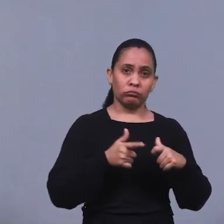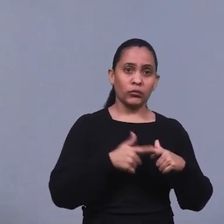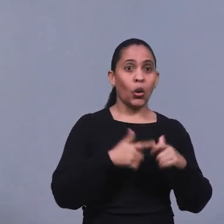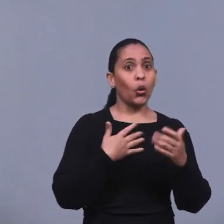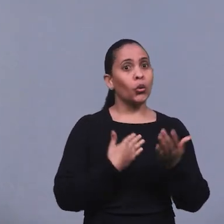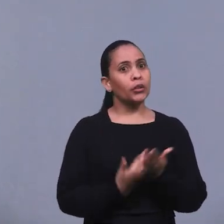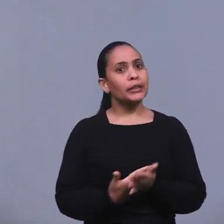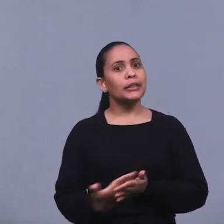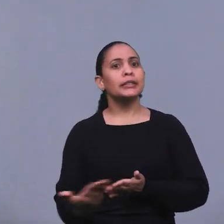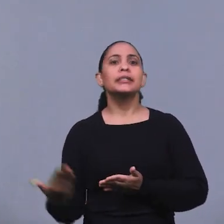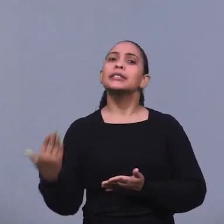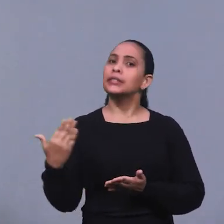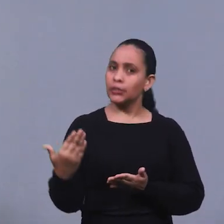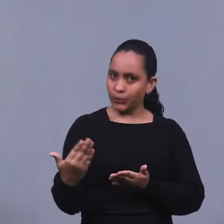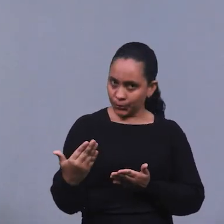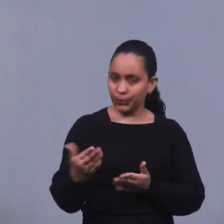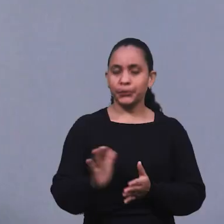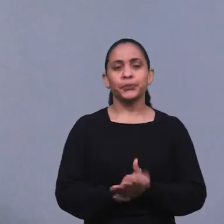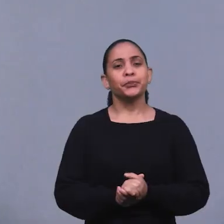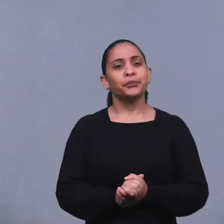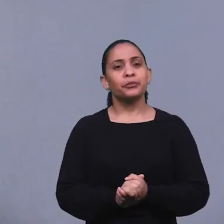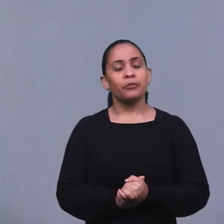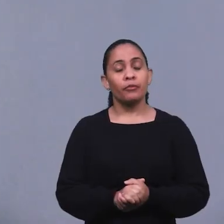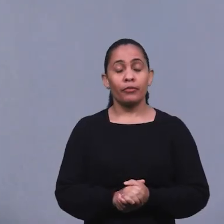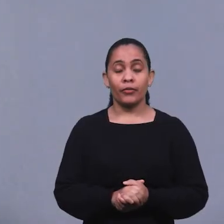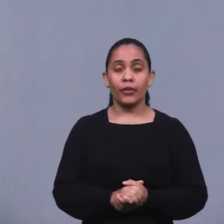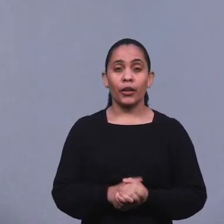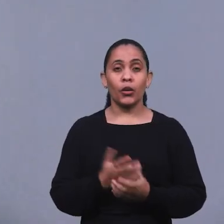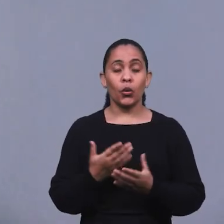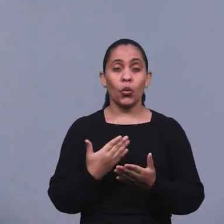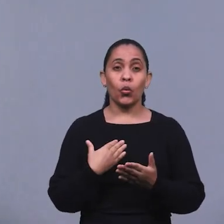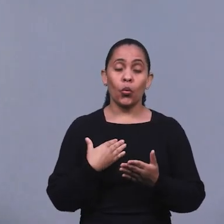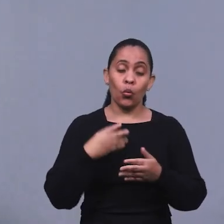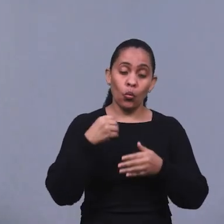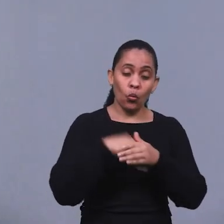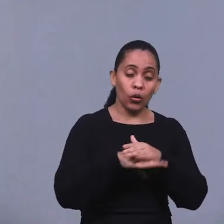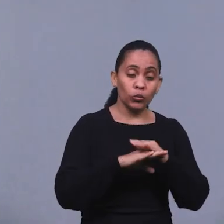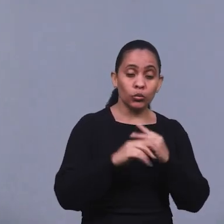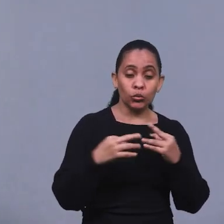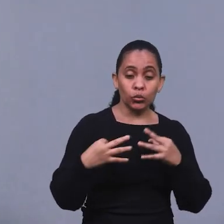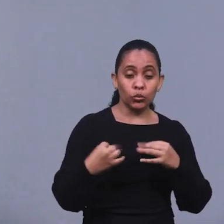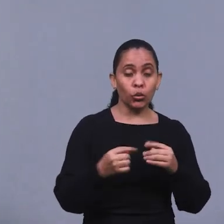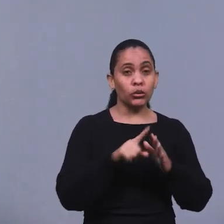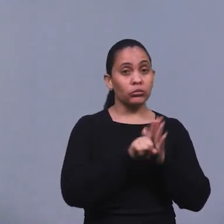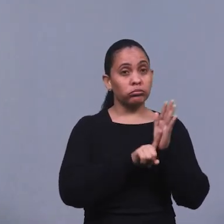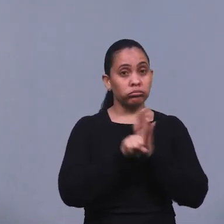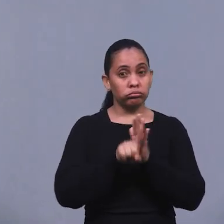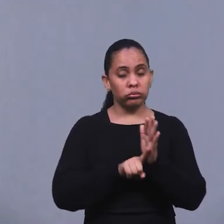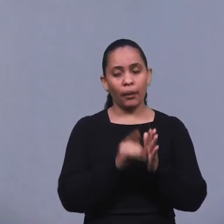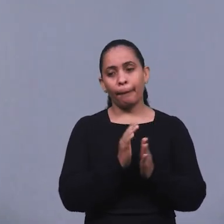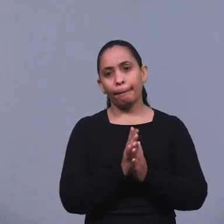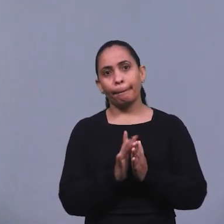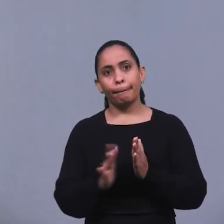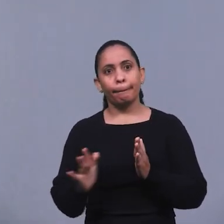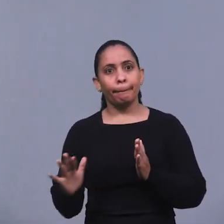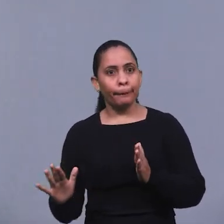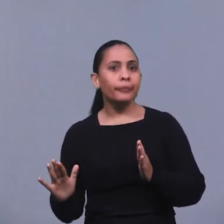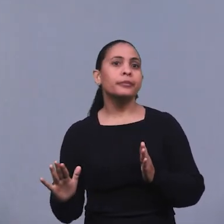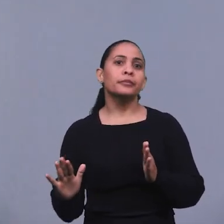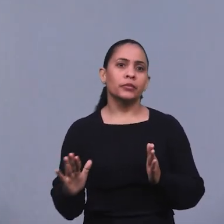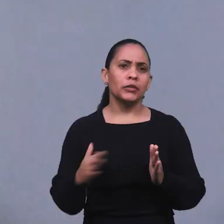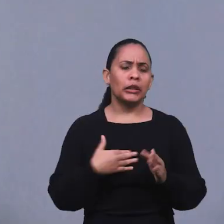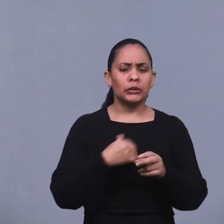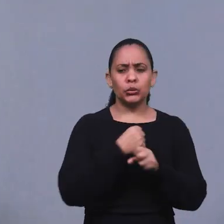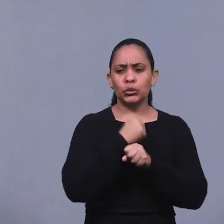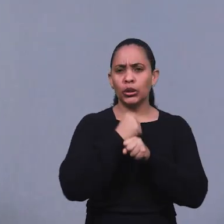com o início mesmo do diagnóstico. E guarda todos os exames que vai fazer ao longo do tempo. Vai guardando, pelo menos de